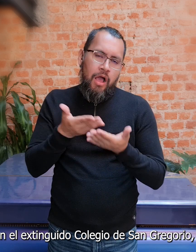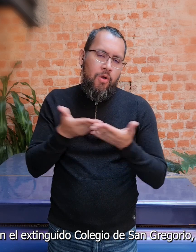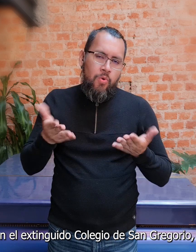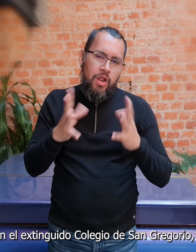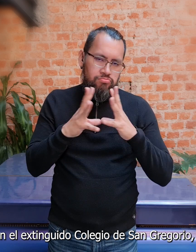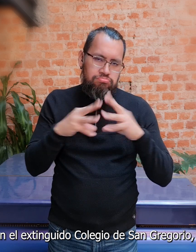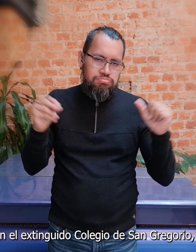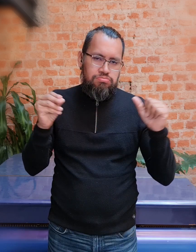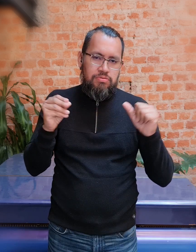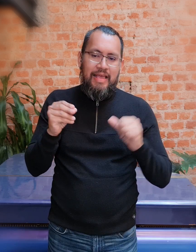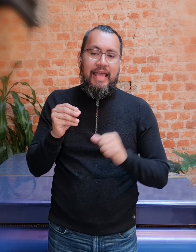San Gregorio.